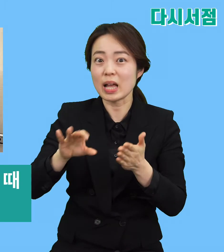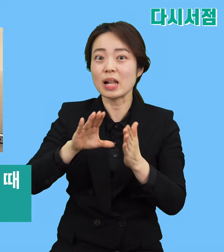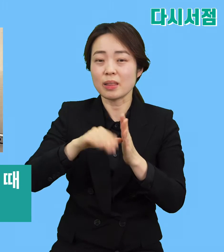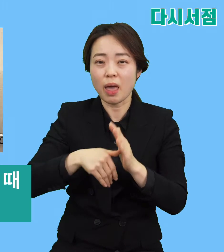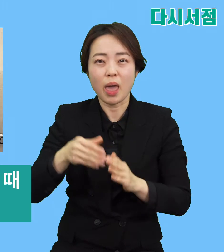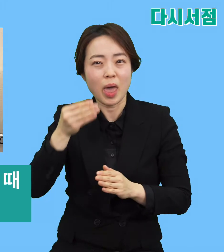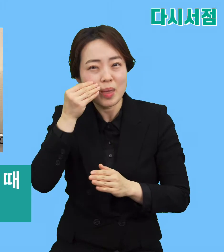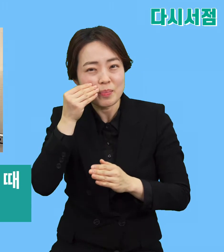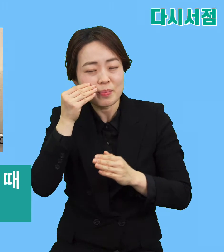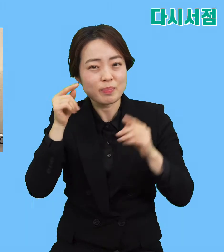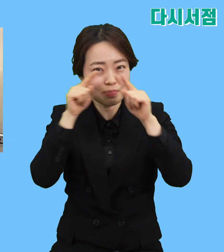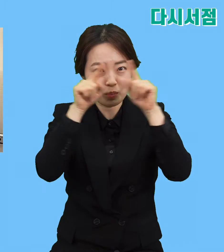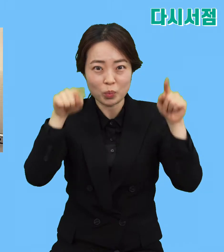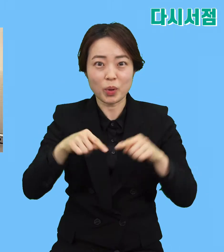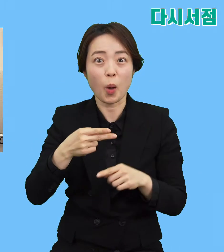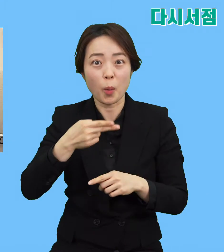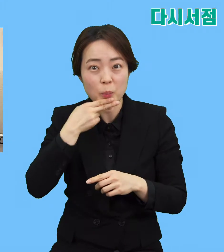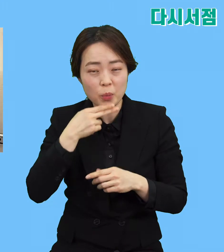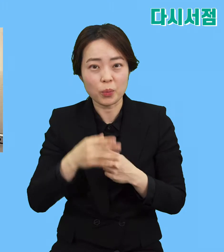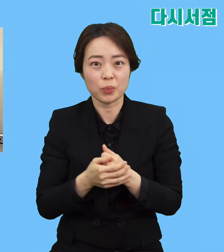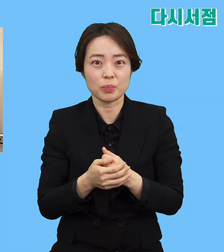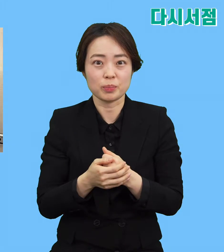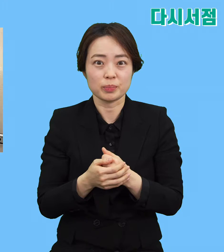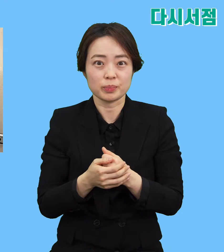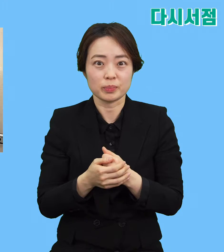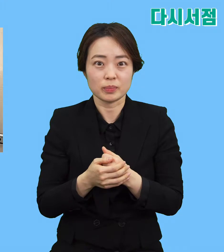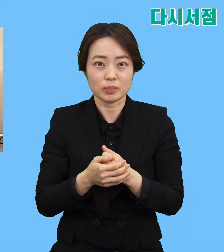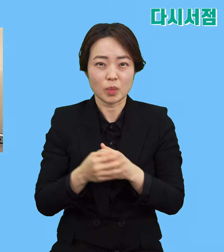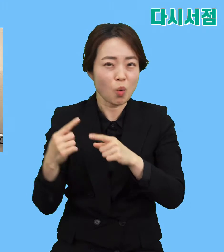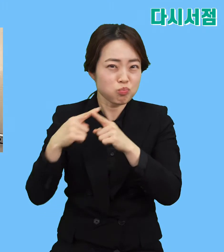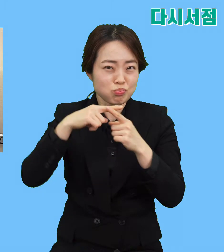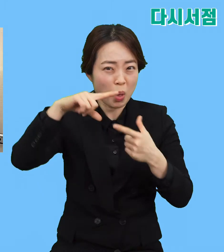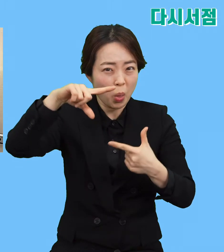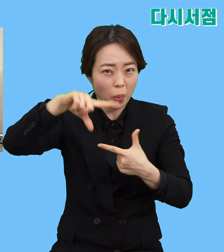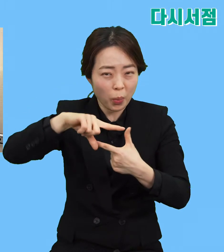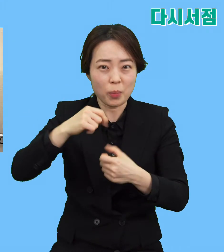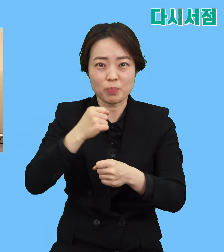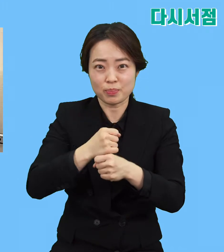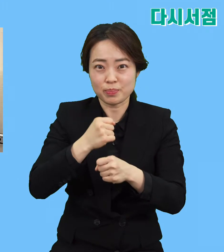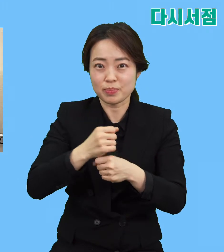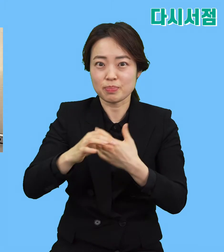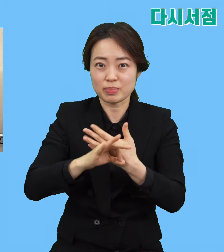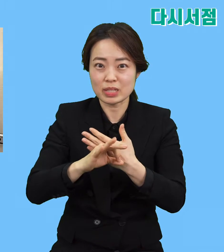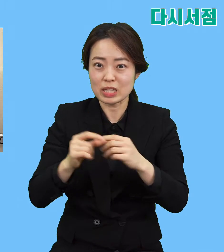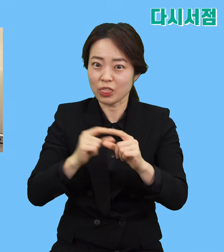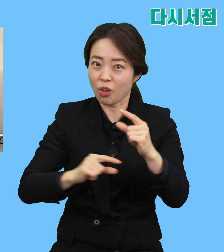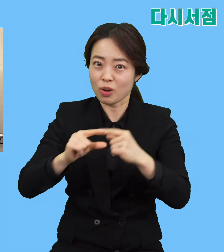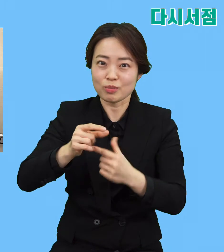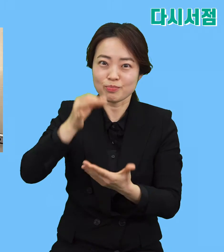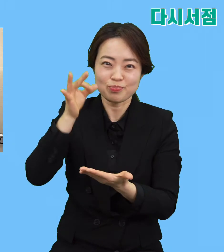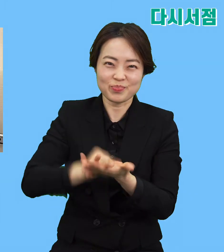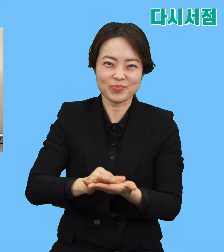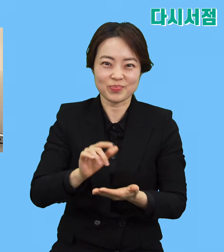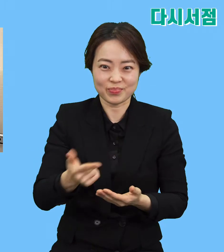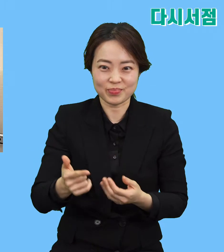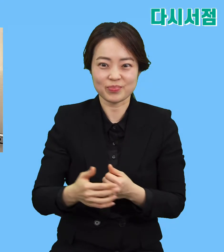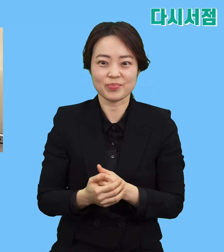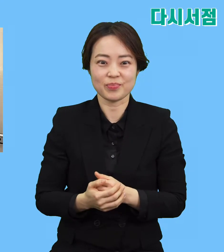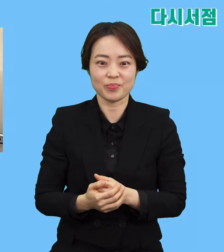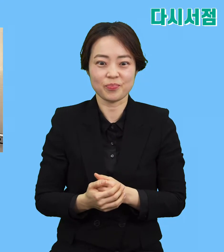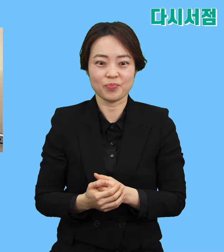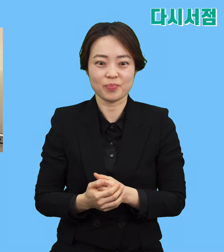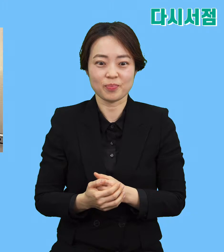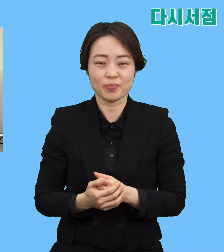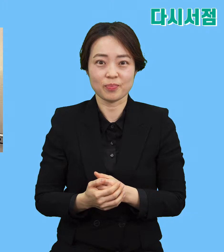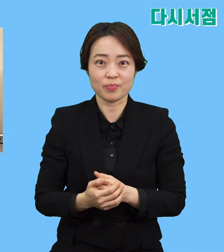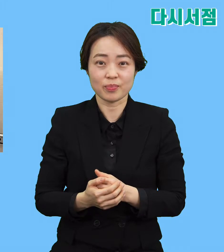종이가 적고 거기서 벗어난다고 해서 더 저렴해지진 않습니다.